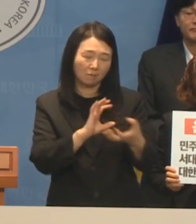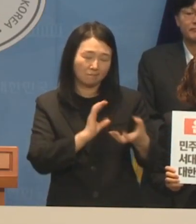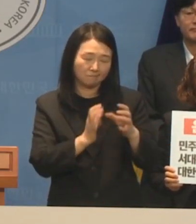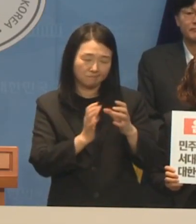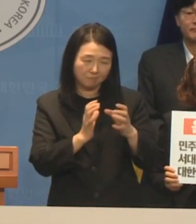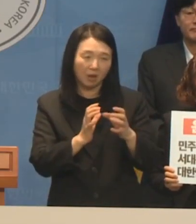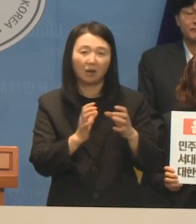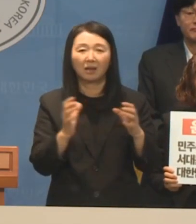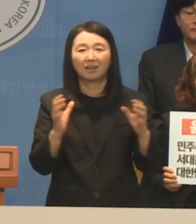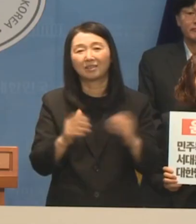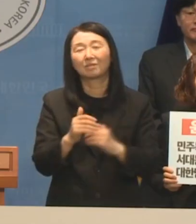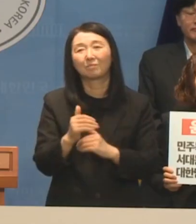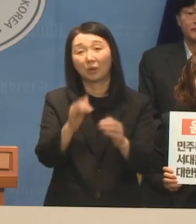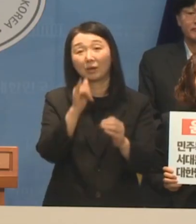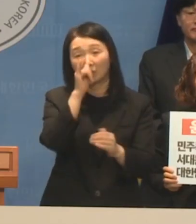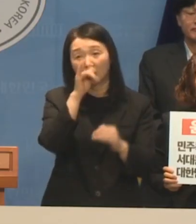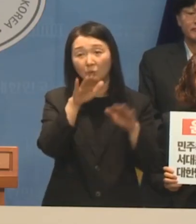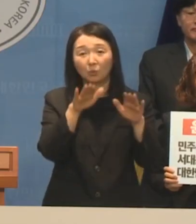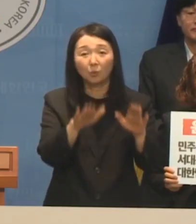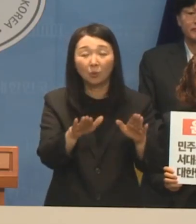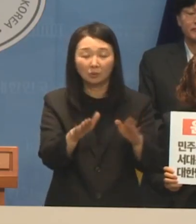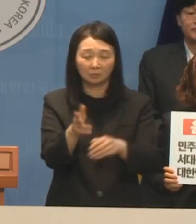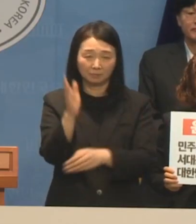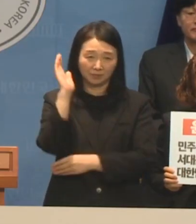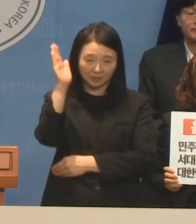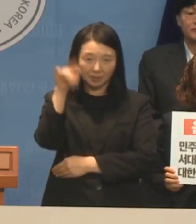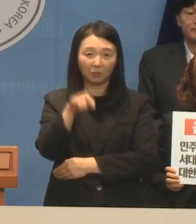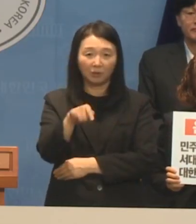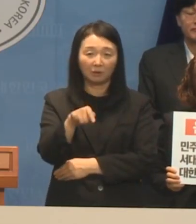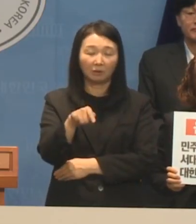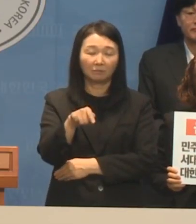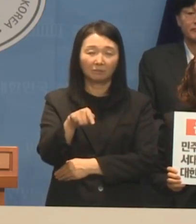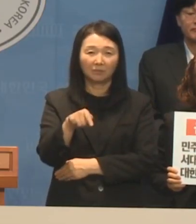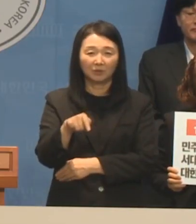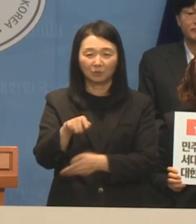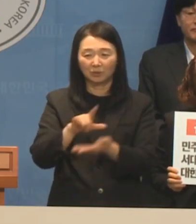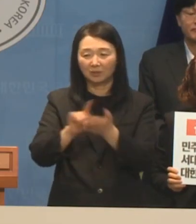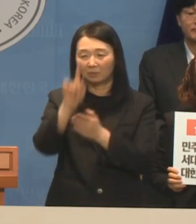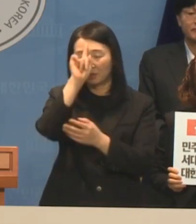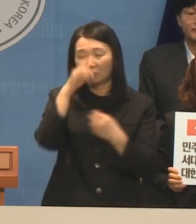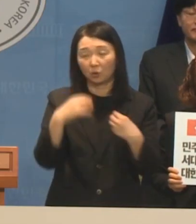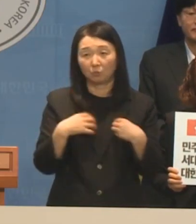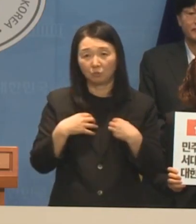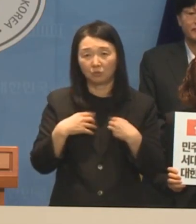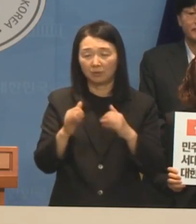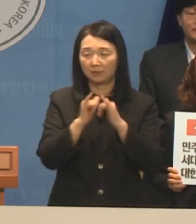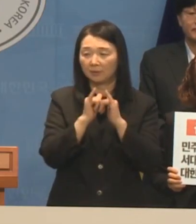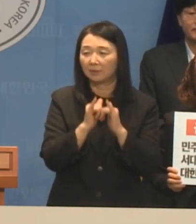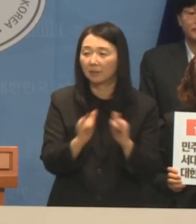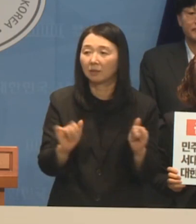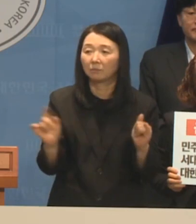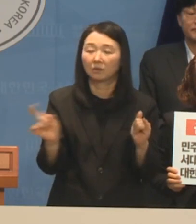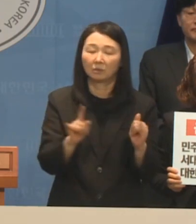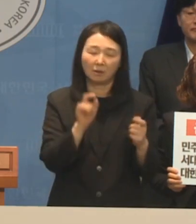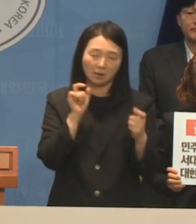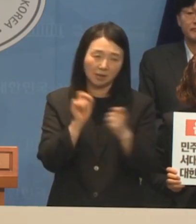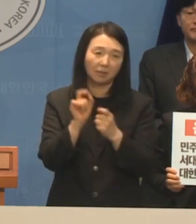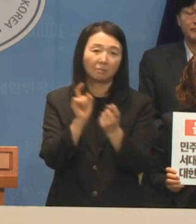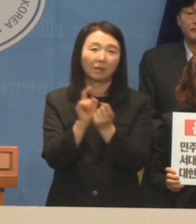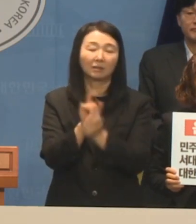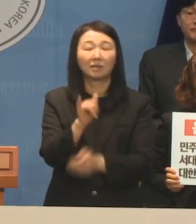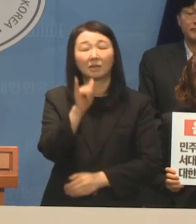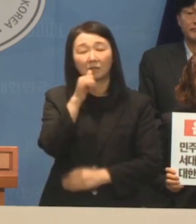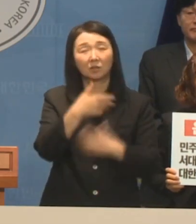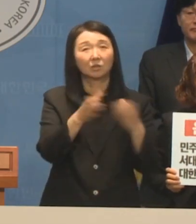모아왔던 과정이 있었습니다. 오늘 있는 이 기자회견은 자치구에서 가장 주민들의 삶을 가장 가깝게 만나고